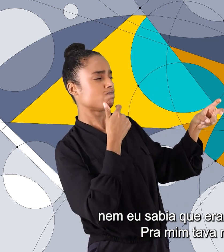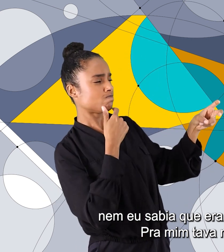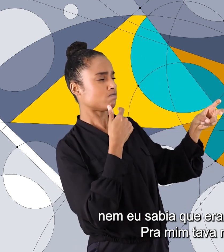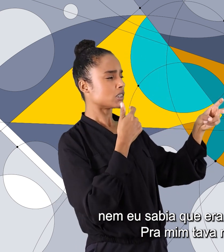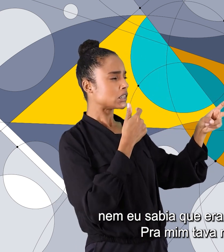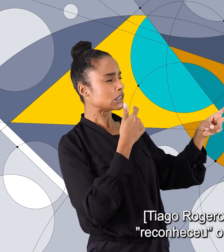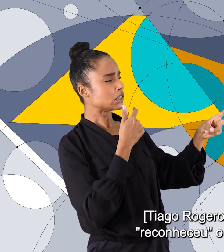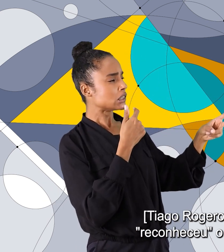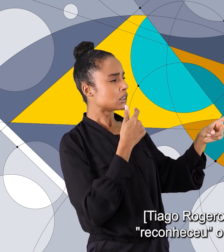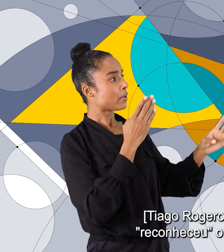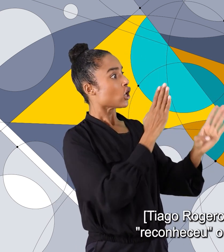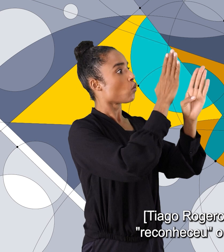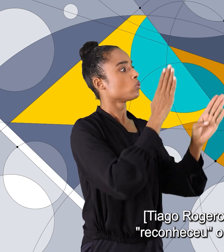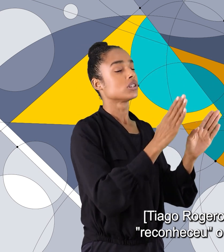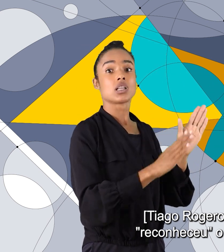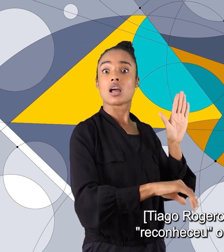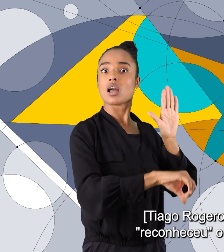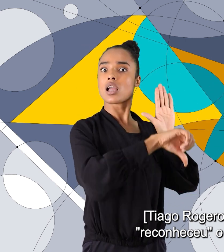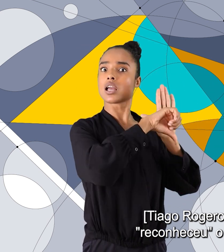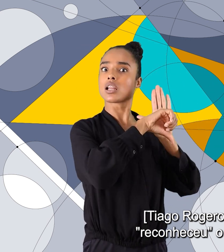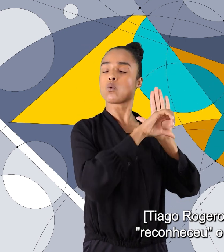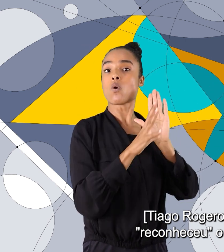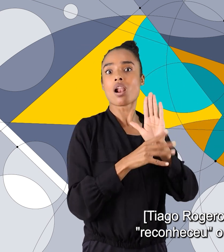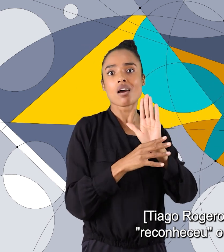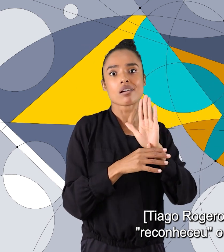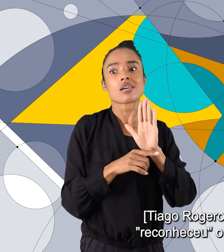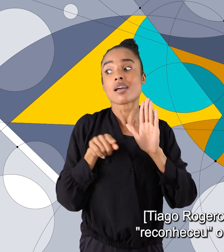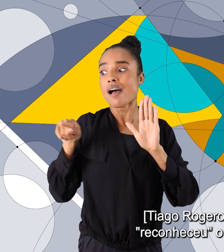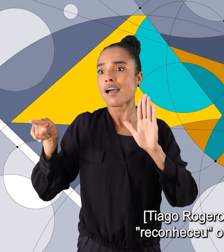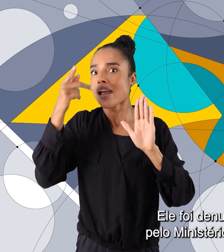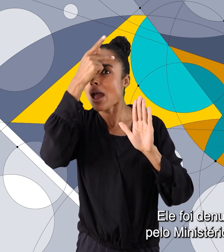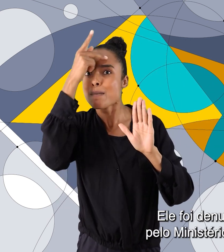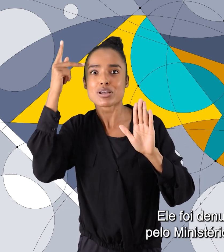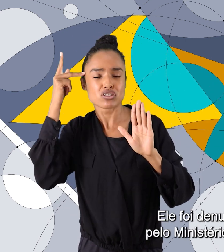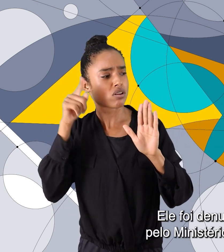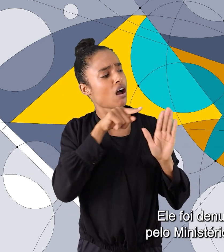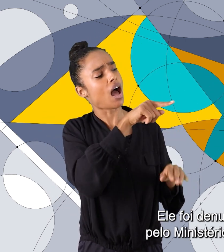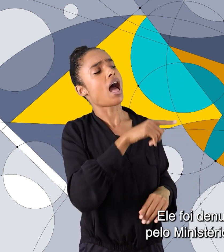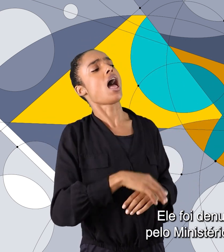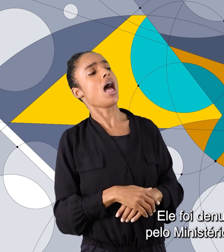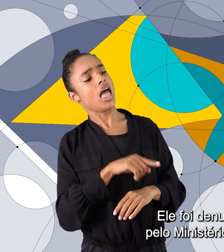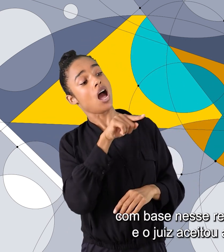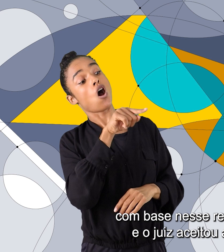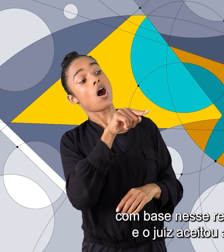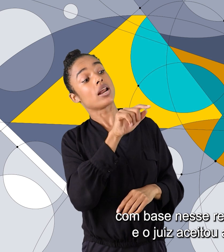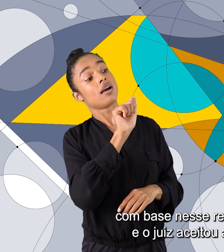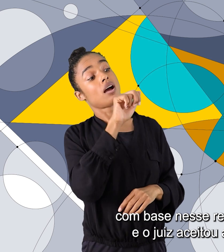normal ali. A vítima reconheceu o Anderson. Ele foi denunciado pelo Ministério